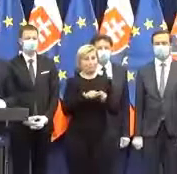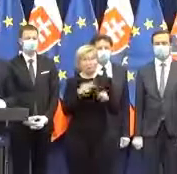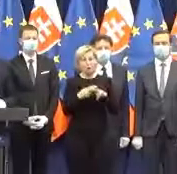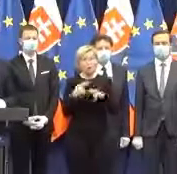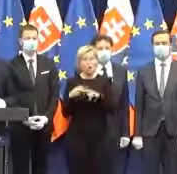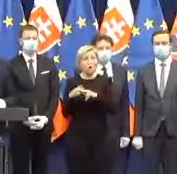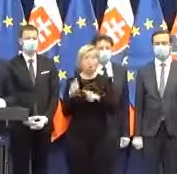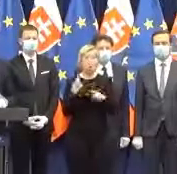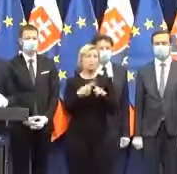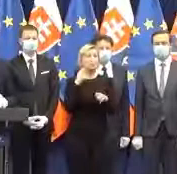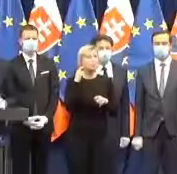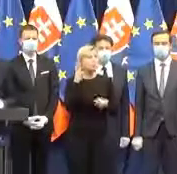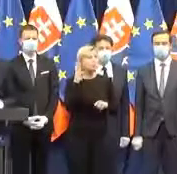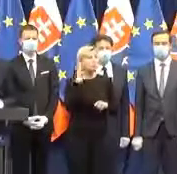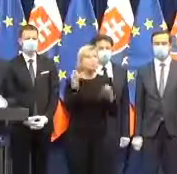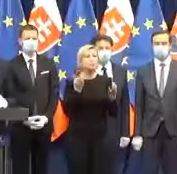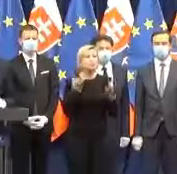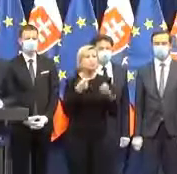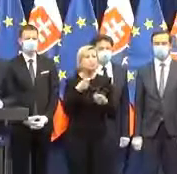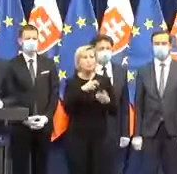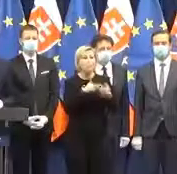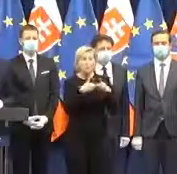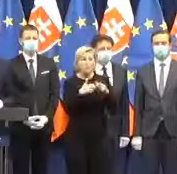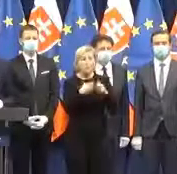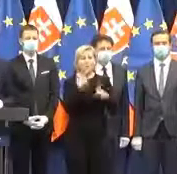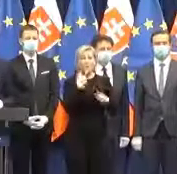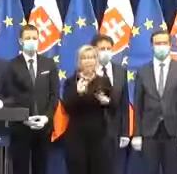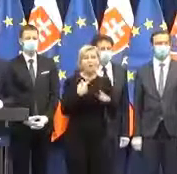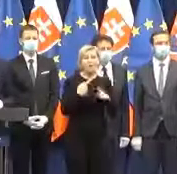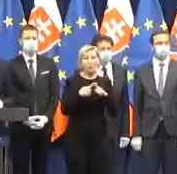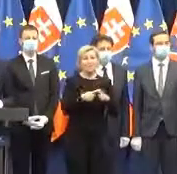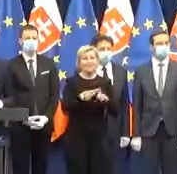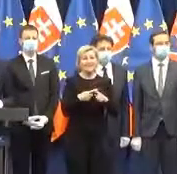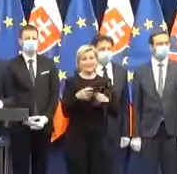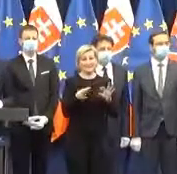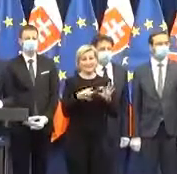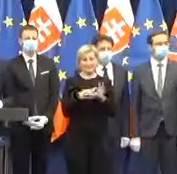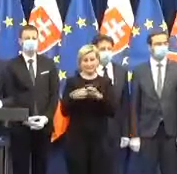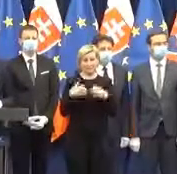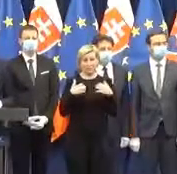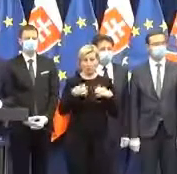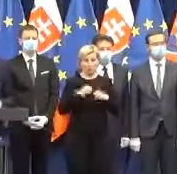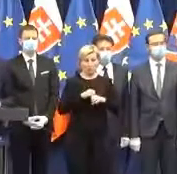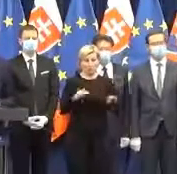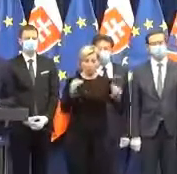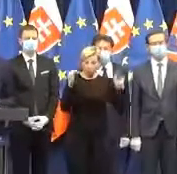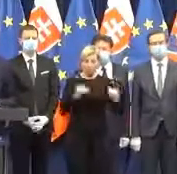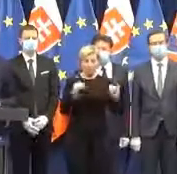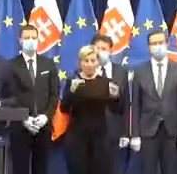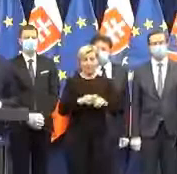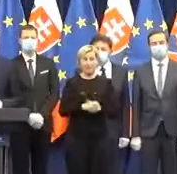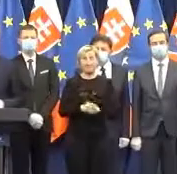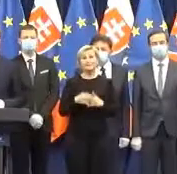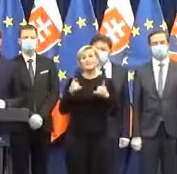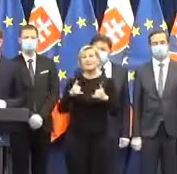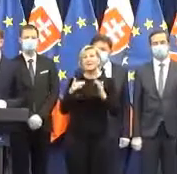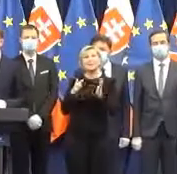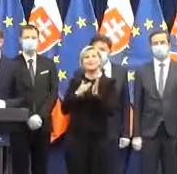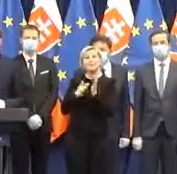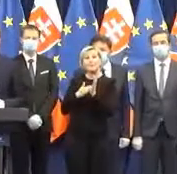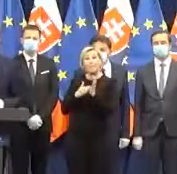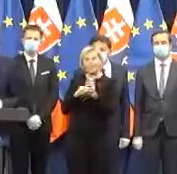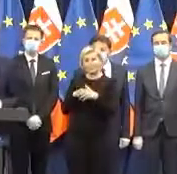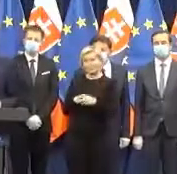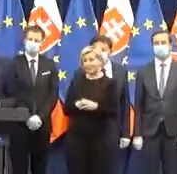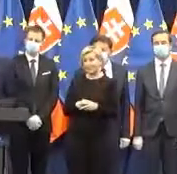možné riešenia, aby sme krízu spojenú s koronavírusom minimalizovali. Televízia Markiza, nech sa páči. Dobrý deň, Javorová.